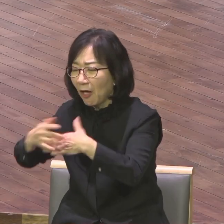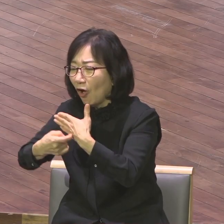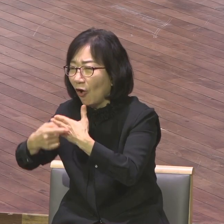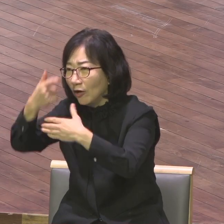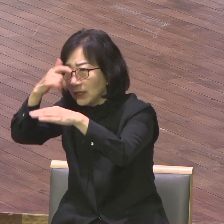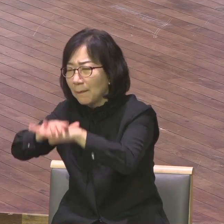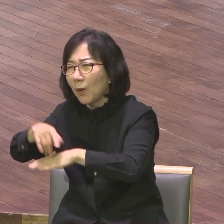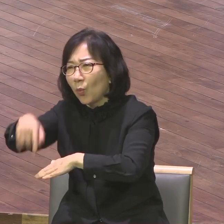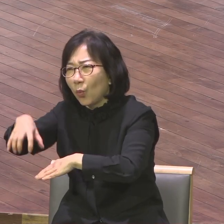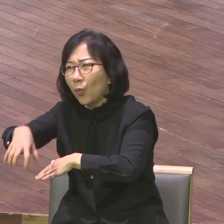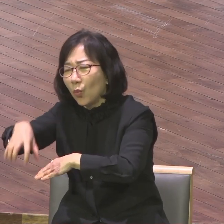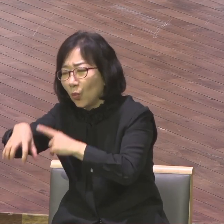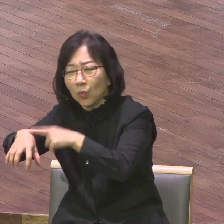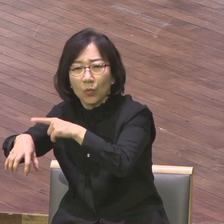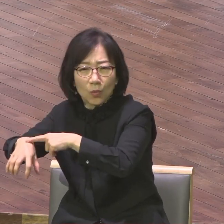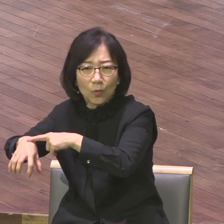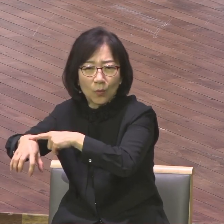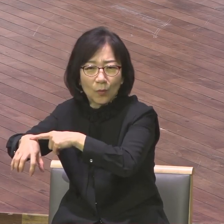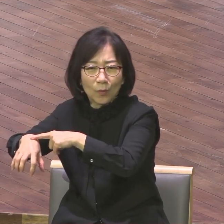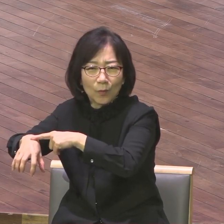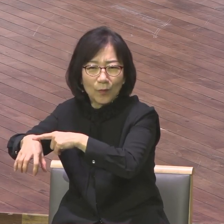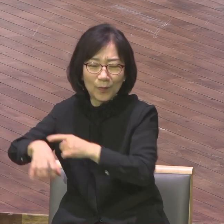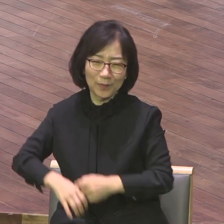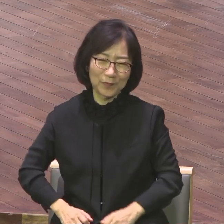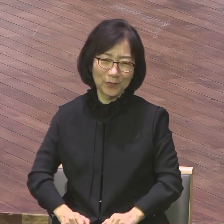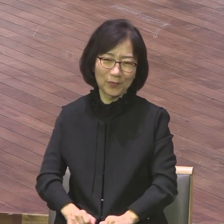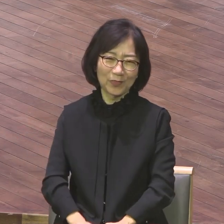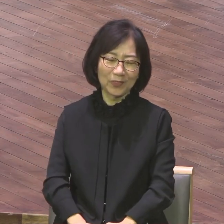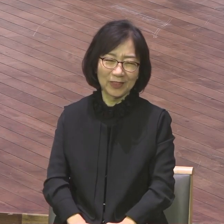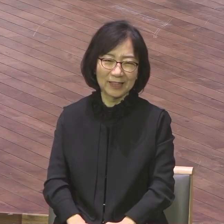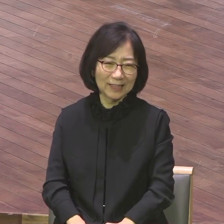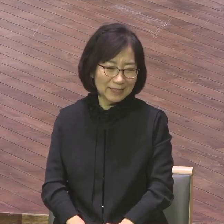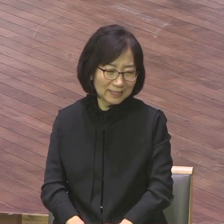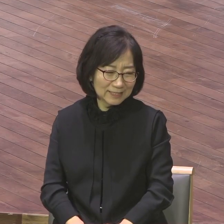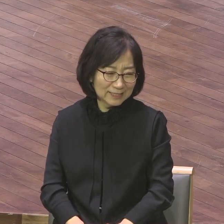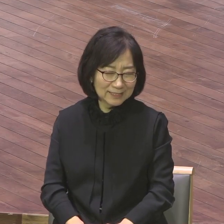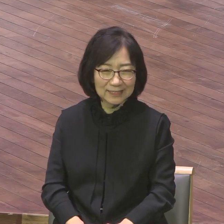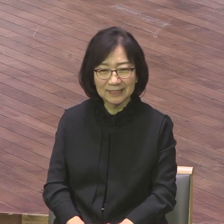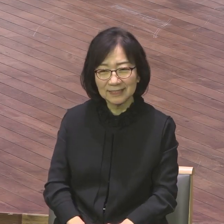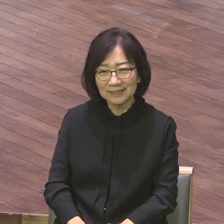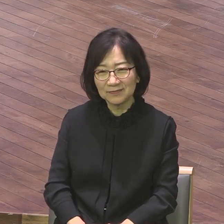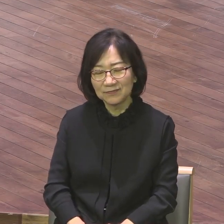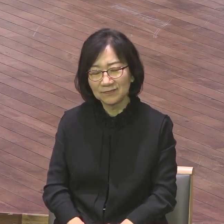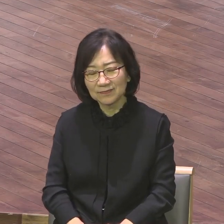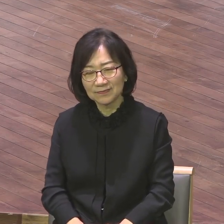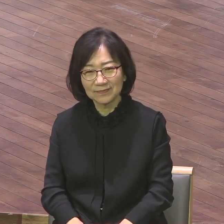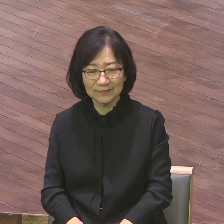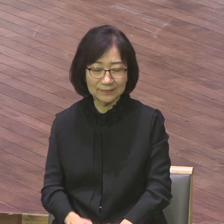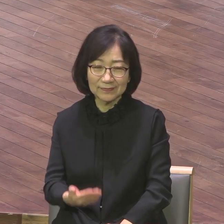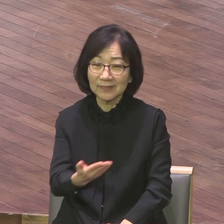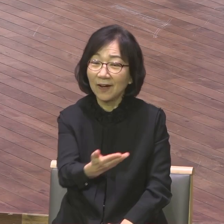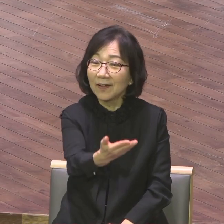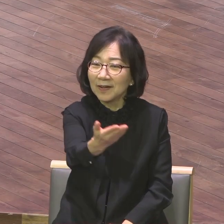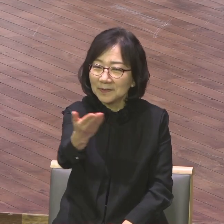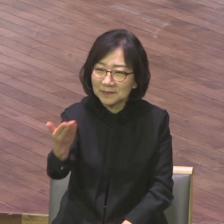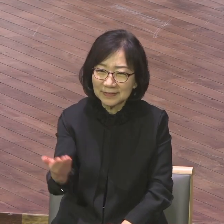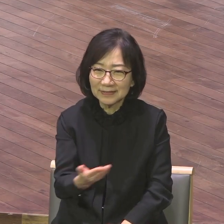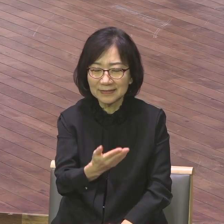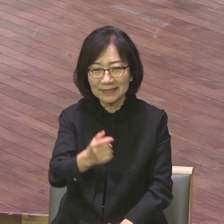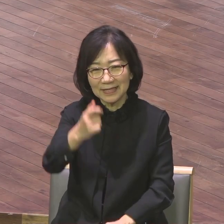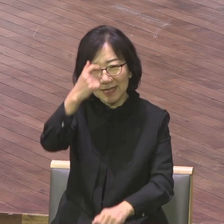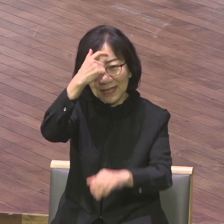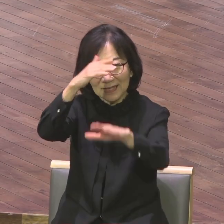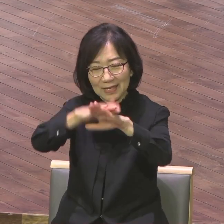이렇게 여러분 영계 성도들은 되지 말기 바랍니다. 우리 영계 모든 성도들은 예배 때마다 하나님